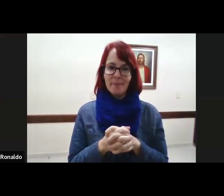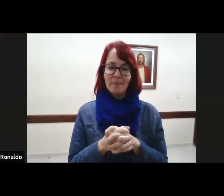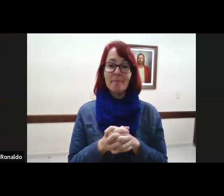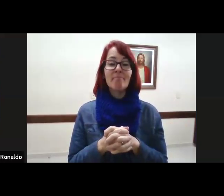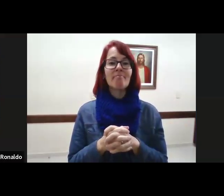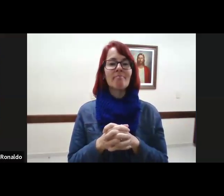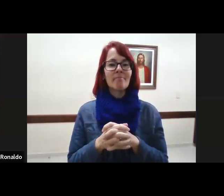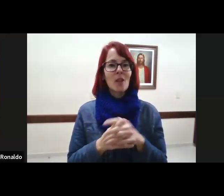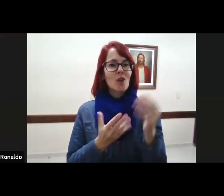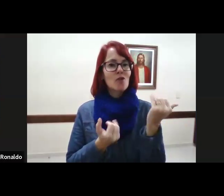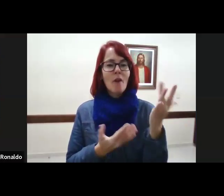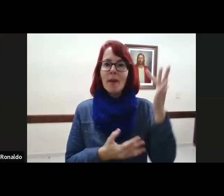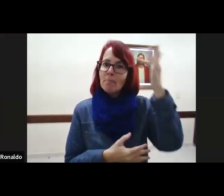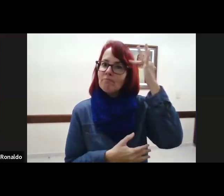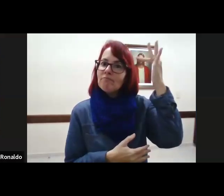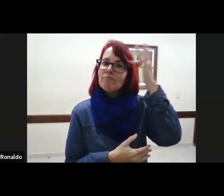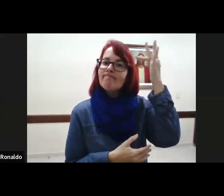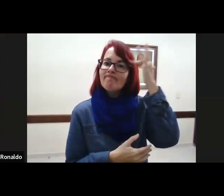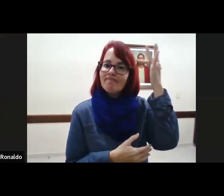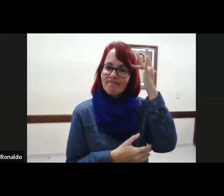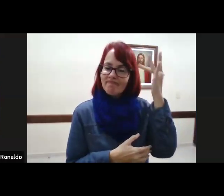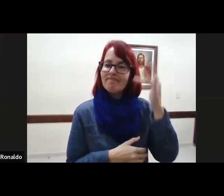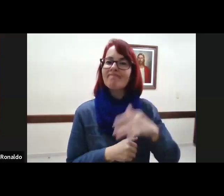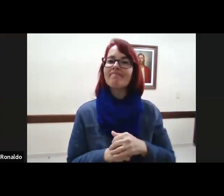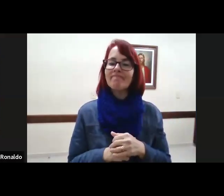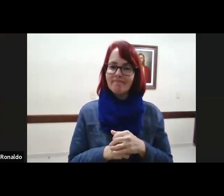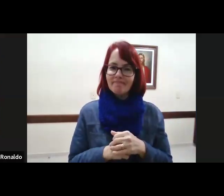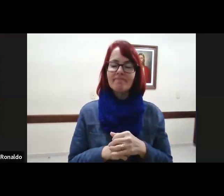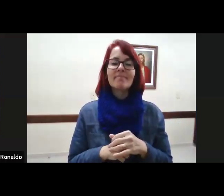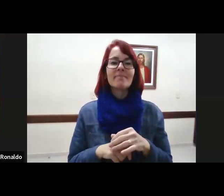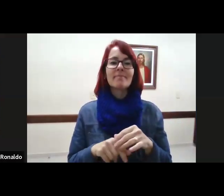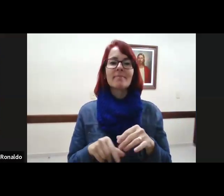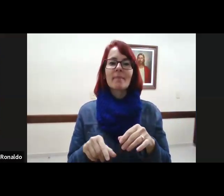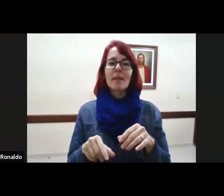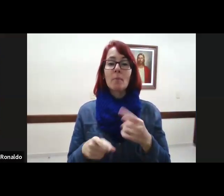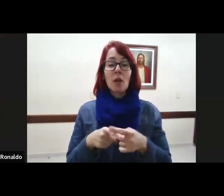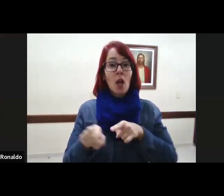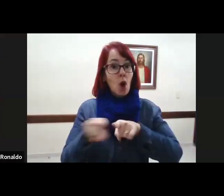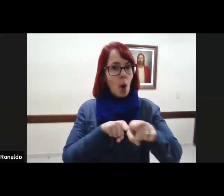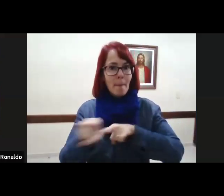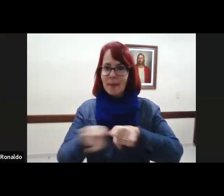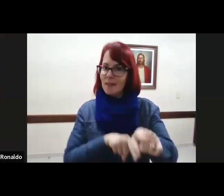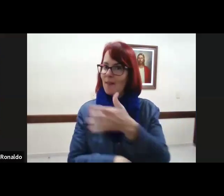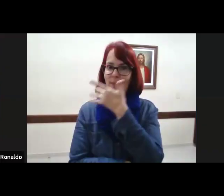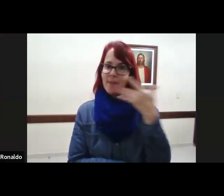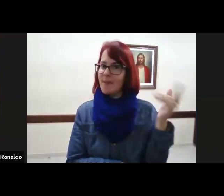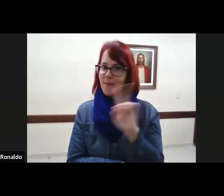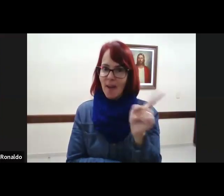de amadurecimento dos jovens. A competição nunca é fácil, né? Lidar com, de